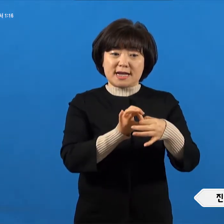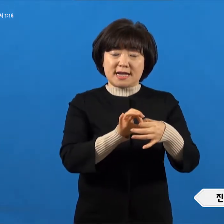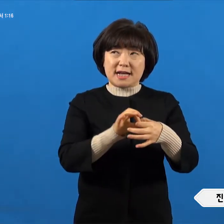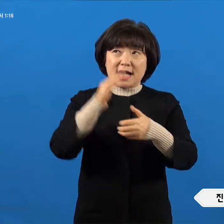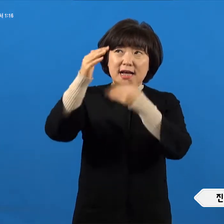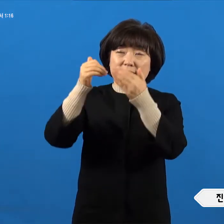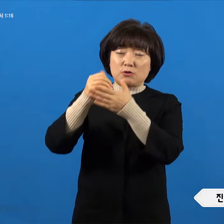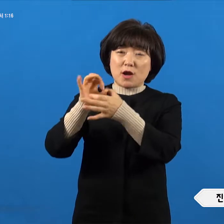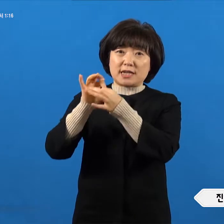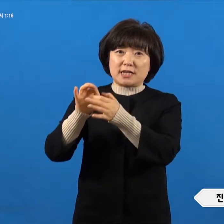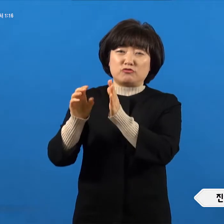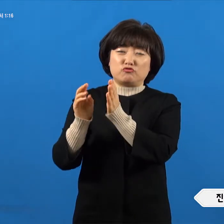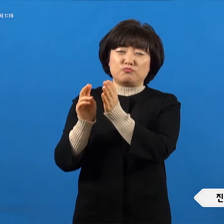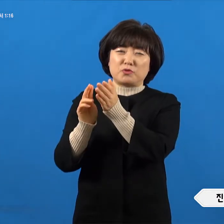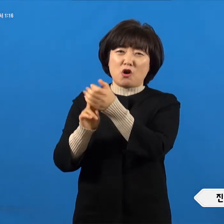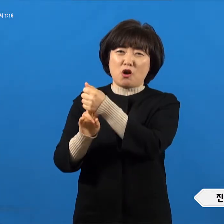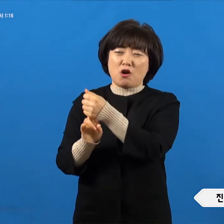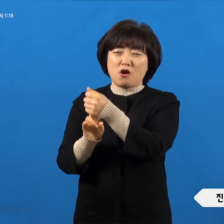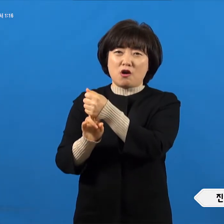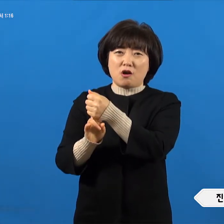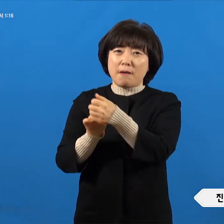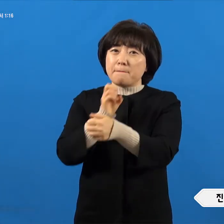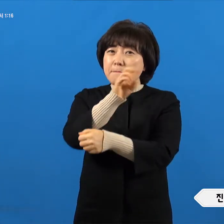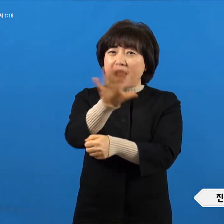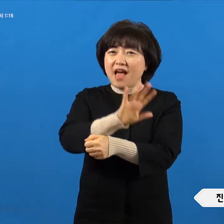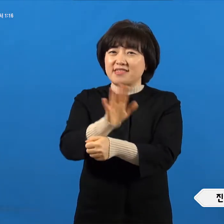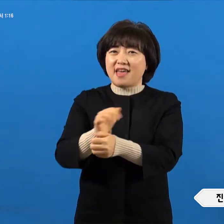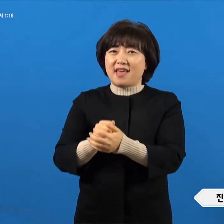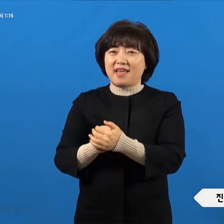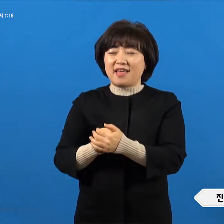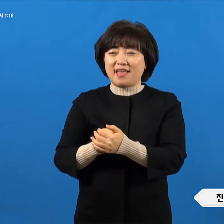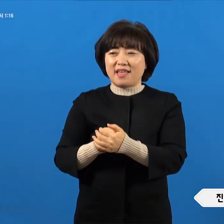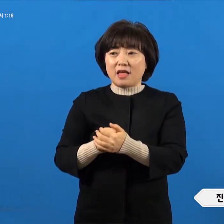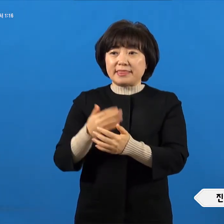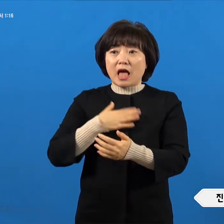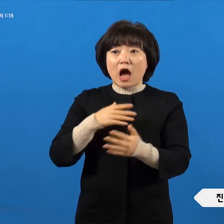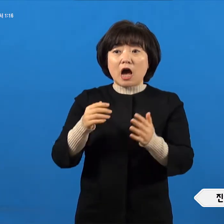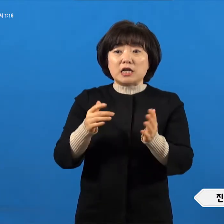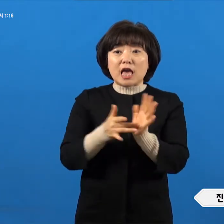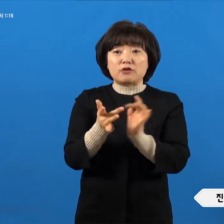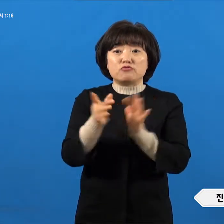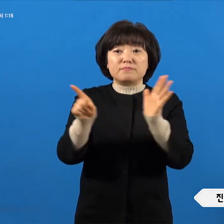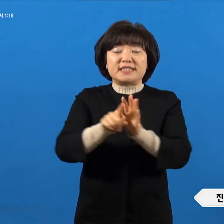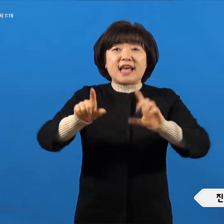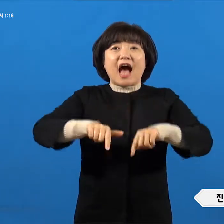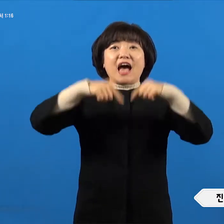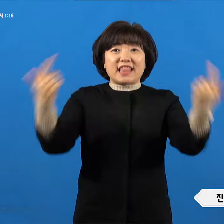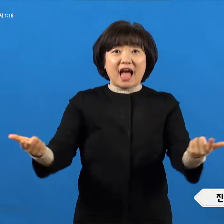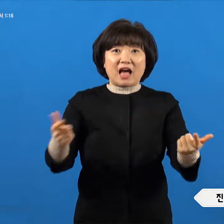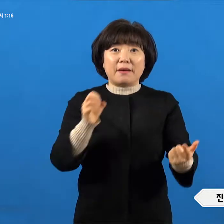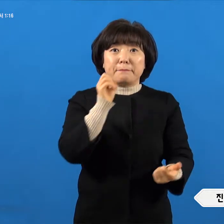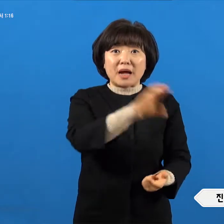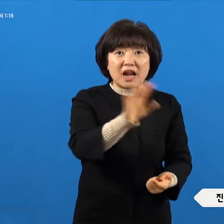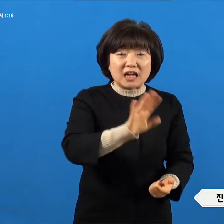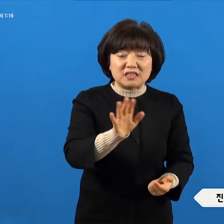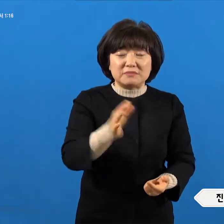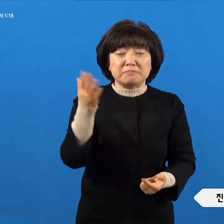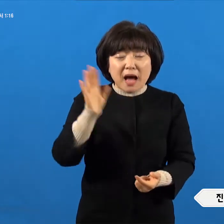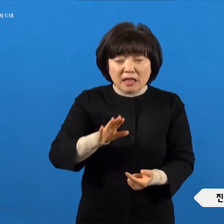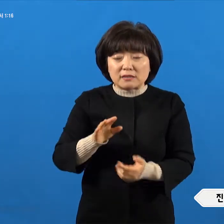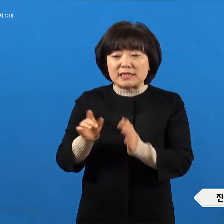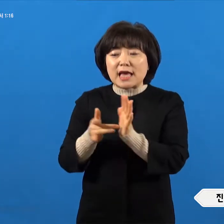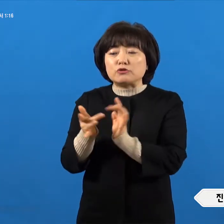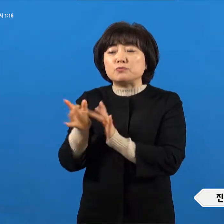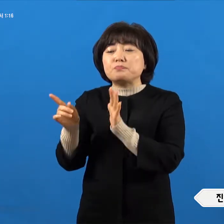숨기고 있습니다. 이야기하지 않습니다. 부인하진 않지만 나타내지 못합니다.